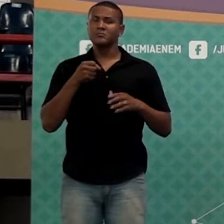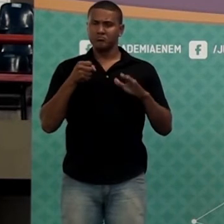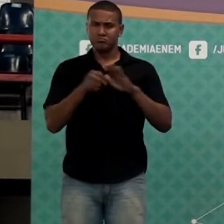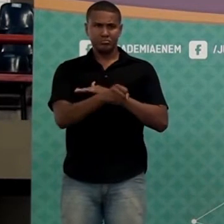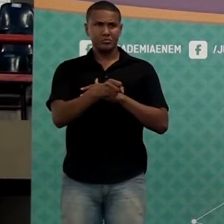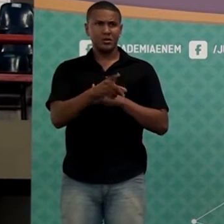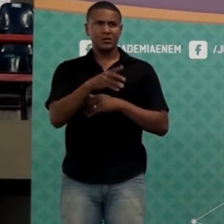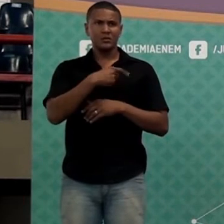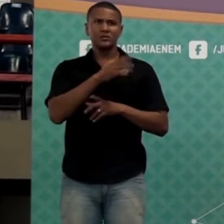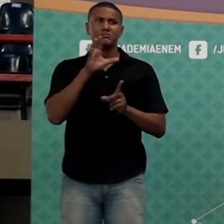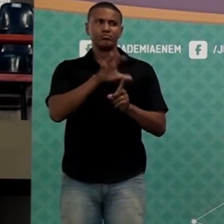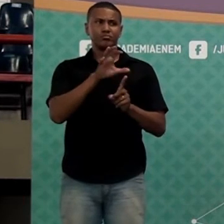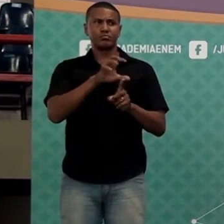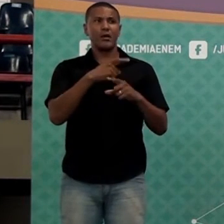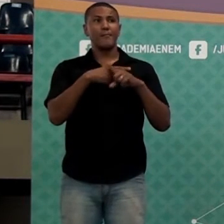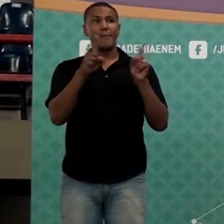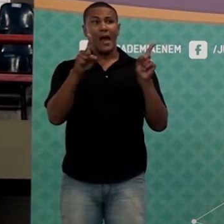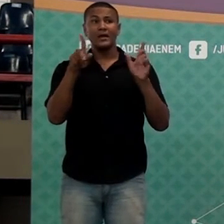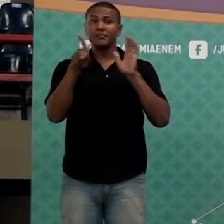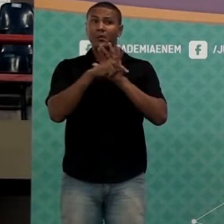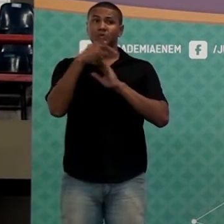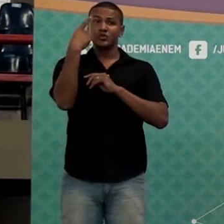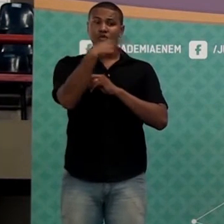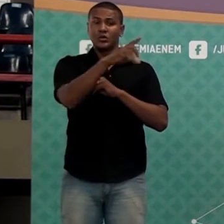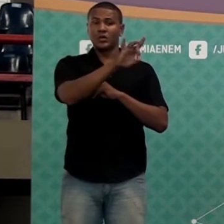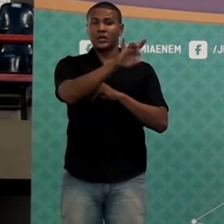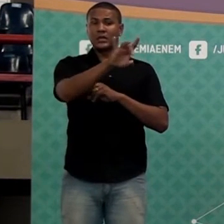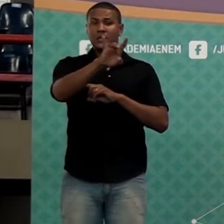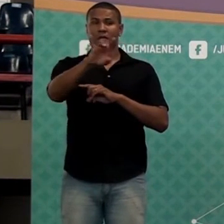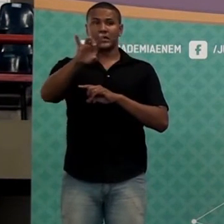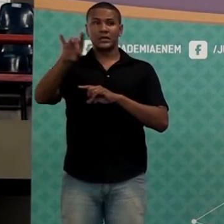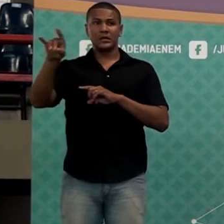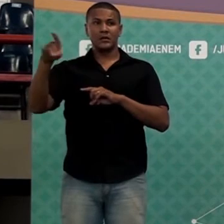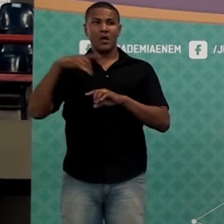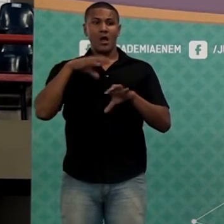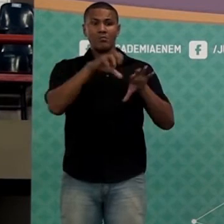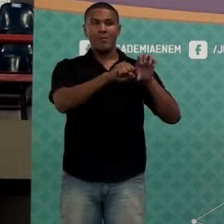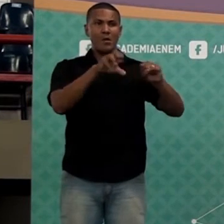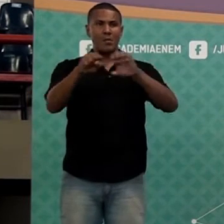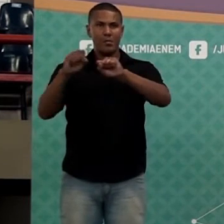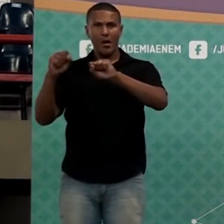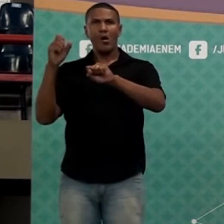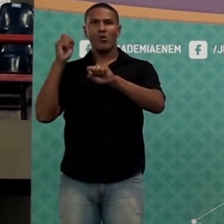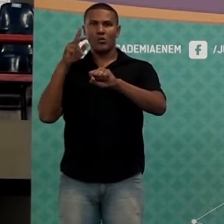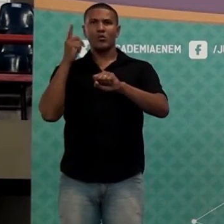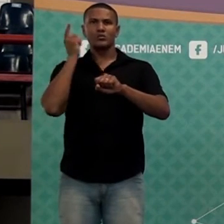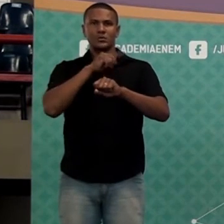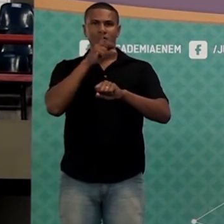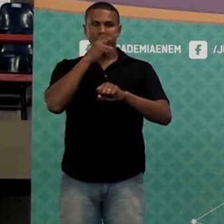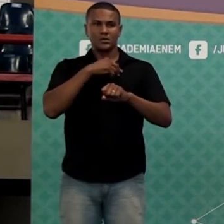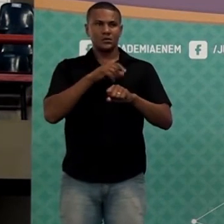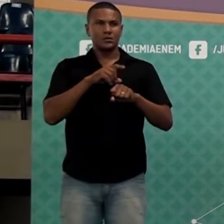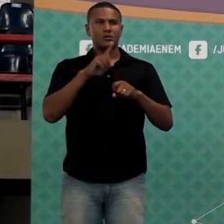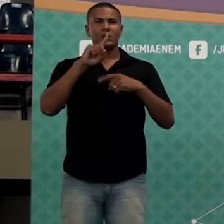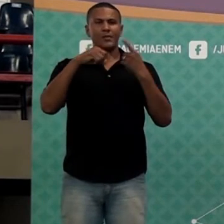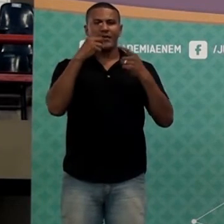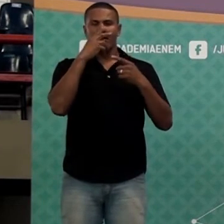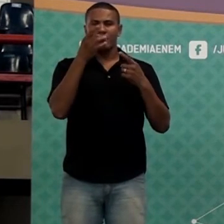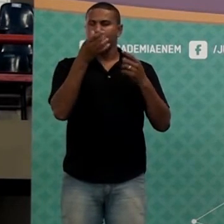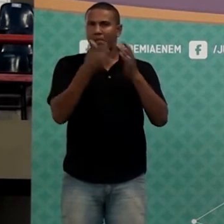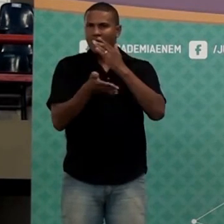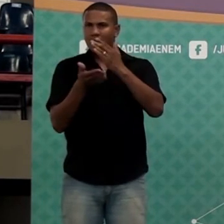que ele impôs aonde? Nas colônias portuguesas. O que foi que aconteceu com as colônias portuguesas? Portugal foi perdendo uma a